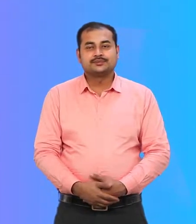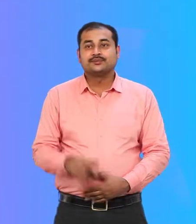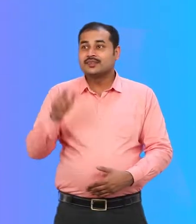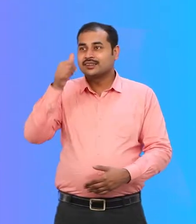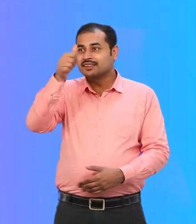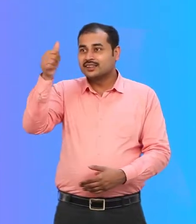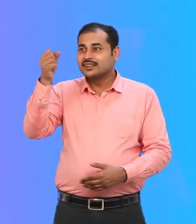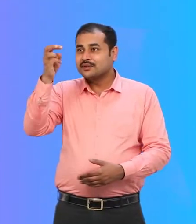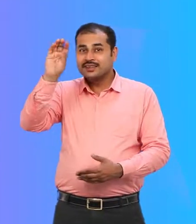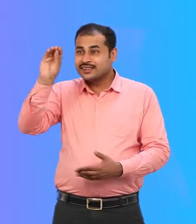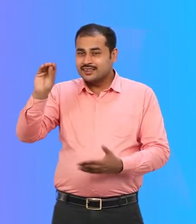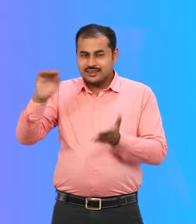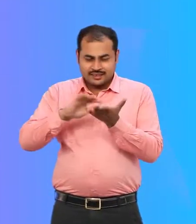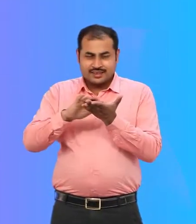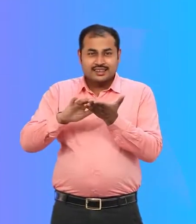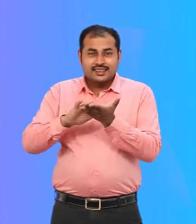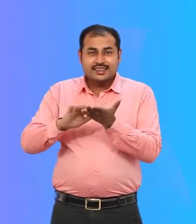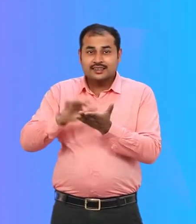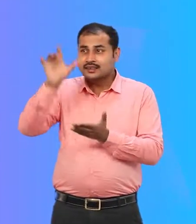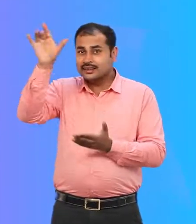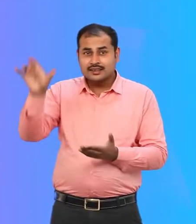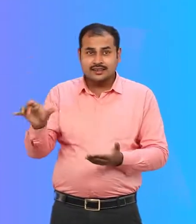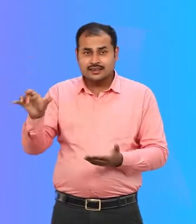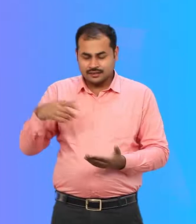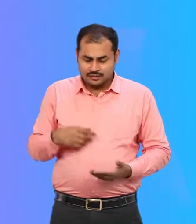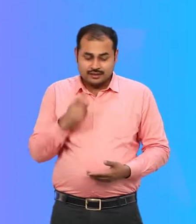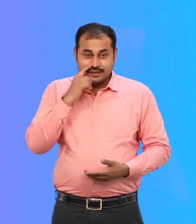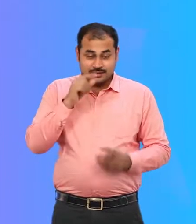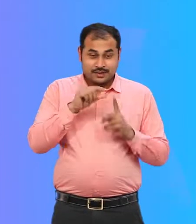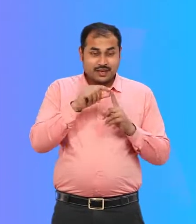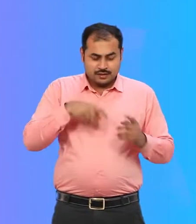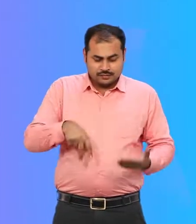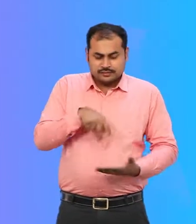में लिप्त के बेल बटन वाले बोर्ड के पास खड़ी प्रिया सोच रही है